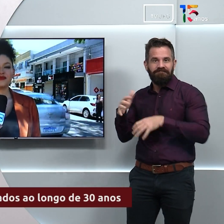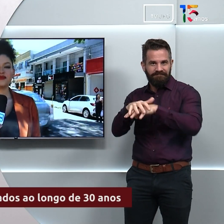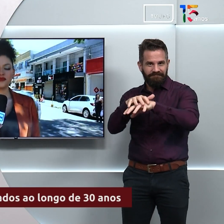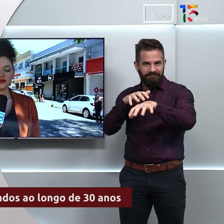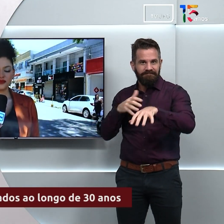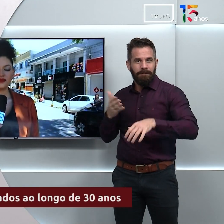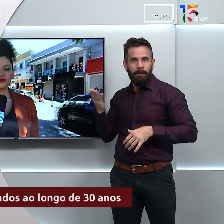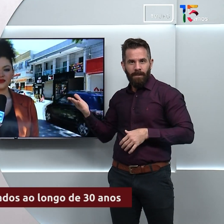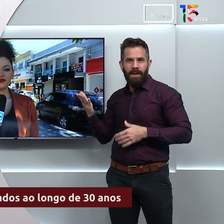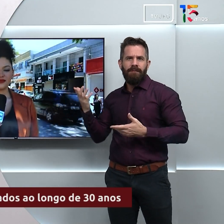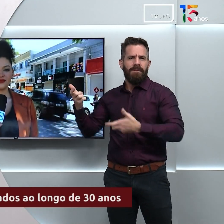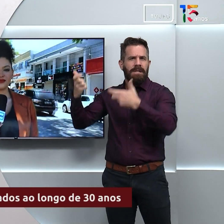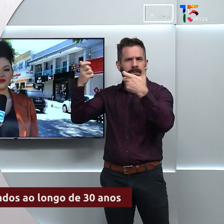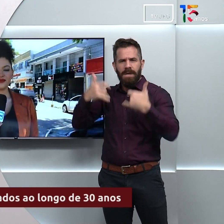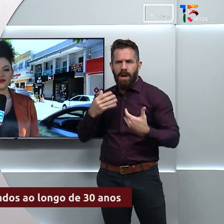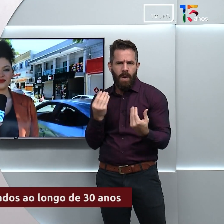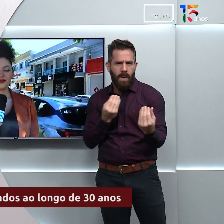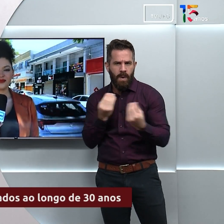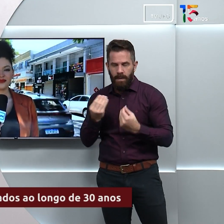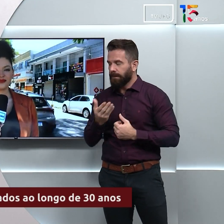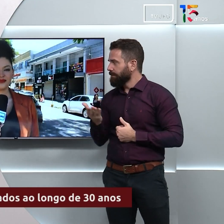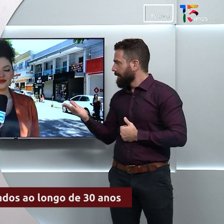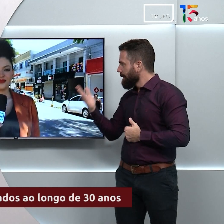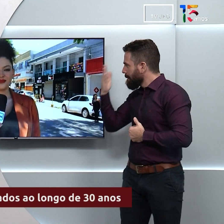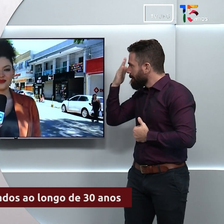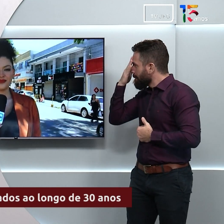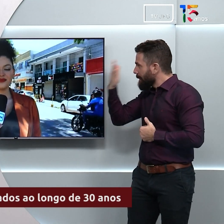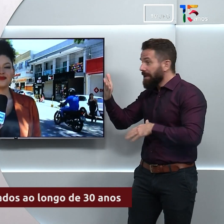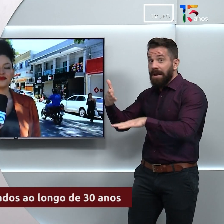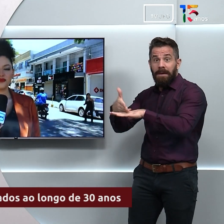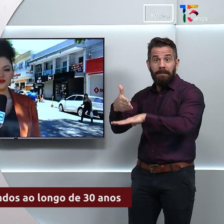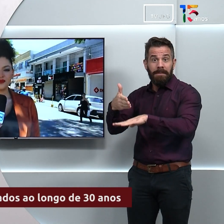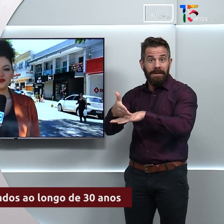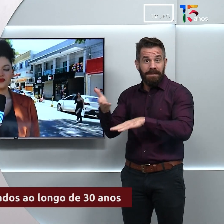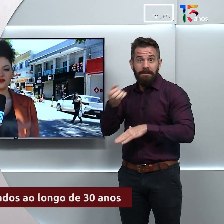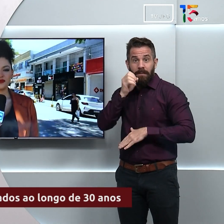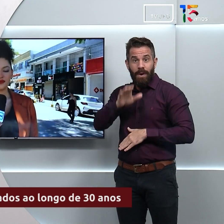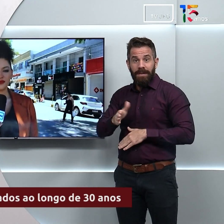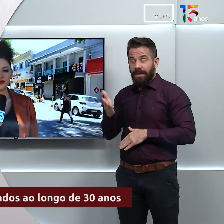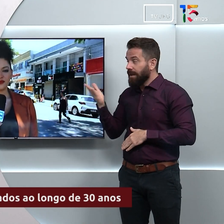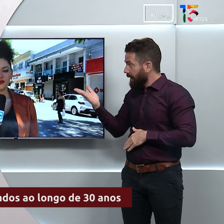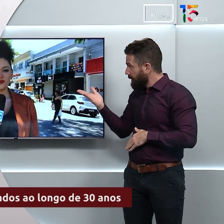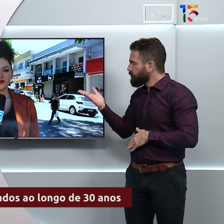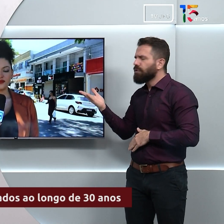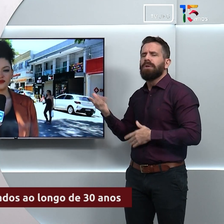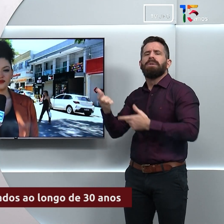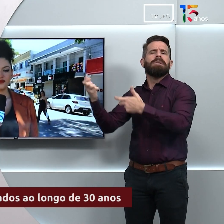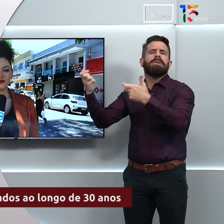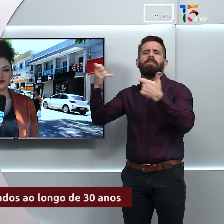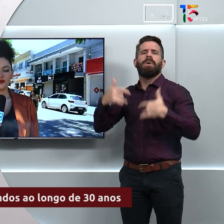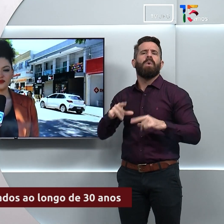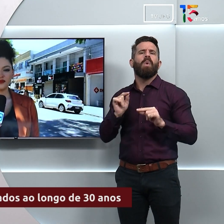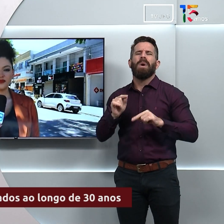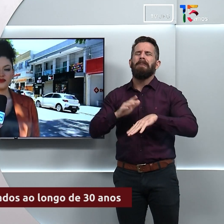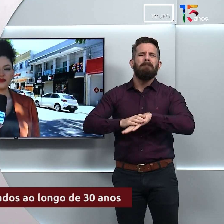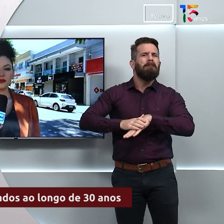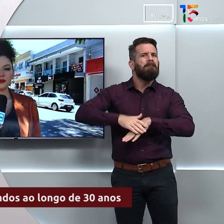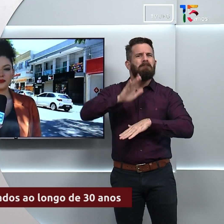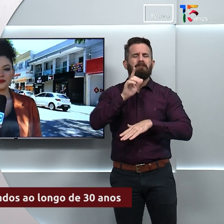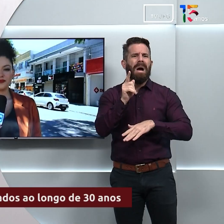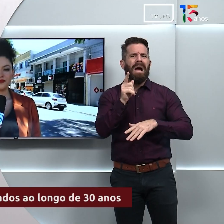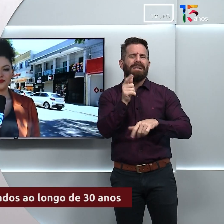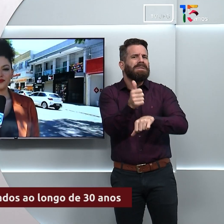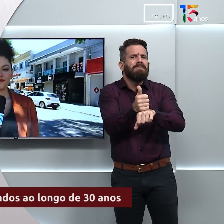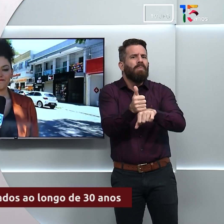para conversar com a gente. Olá, Janaína, muito obrigada pela sua presença, boa tarde para você. Conta pra gente, qual que é a profissão mais